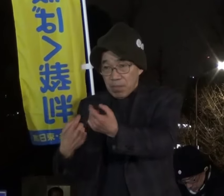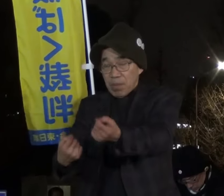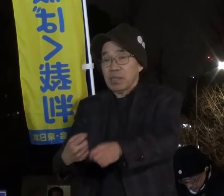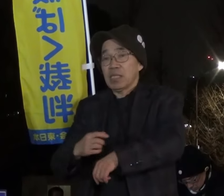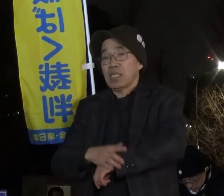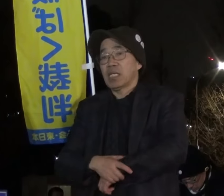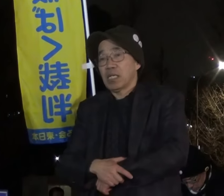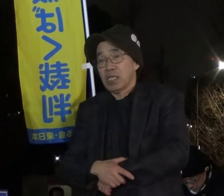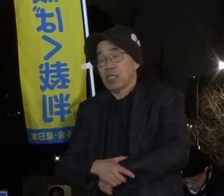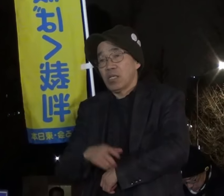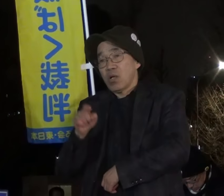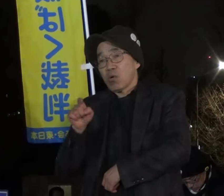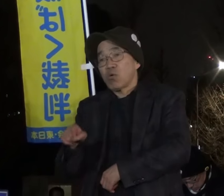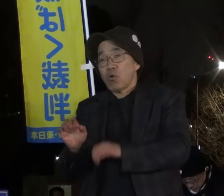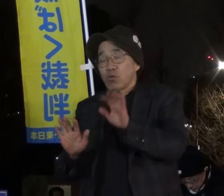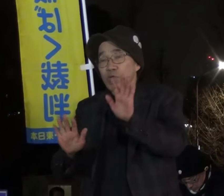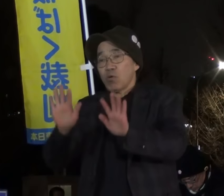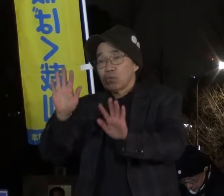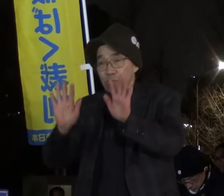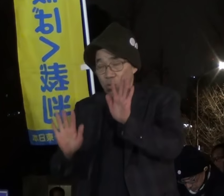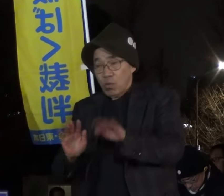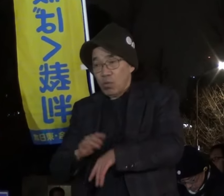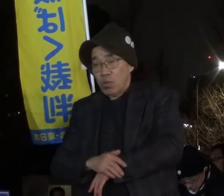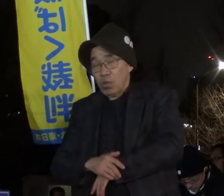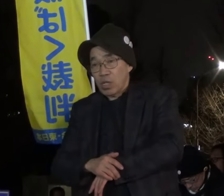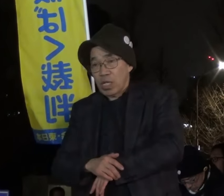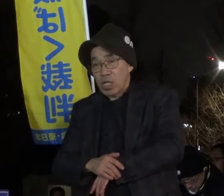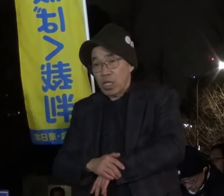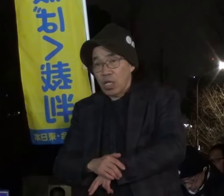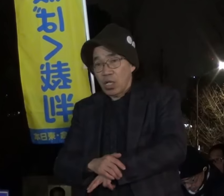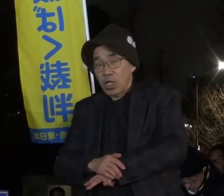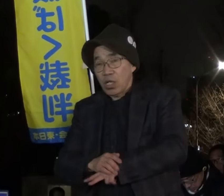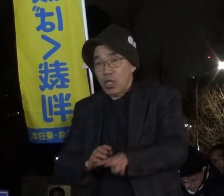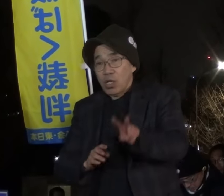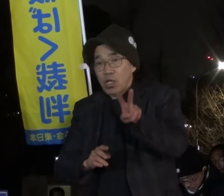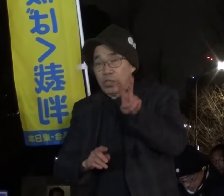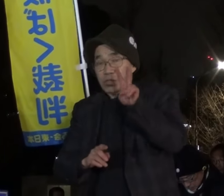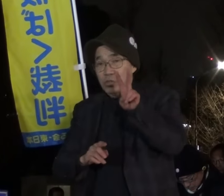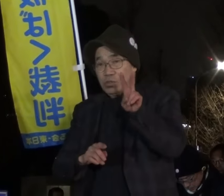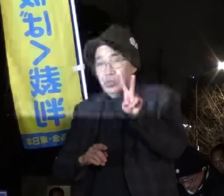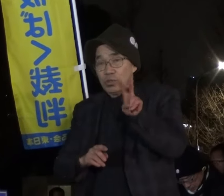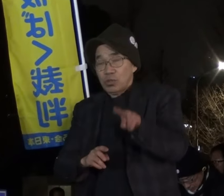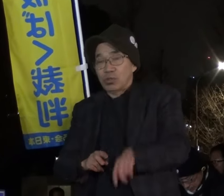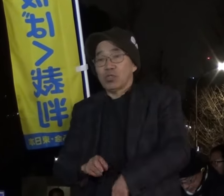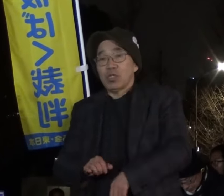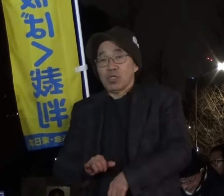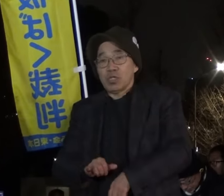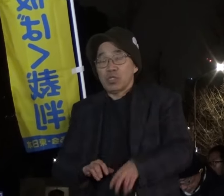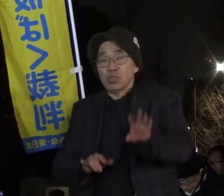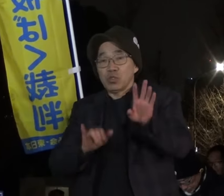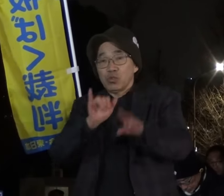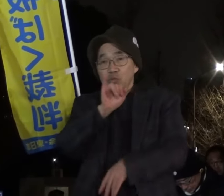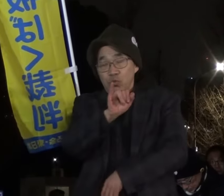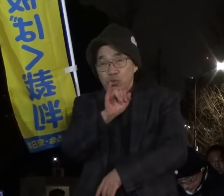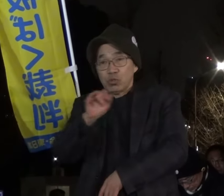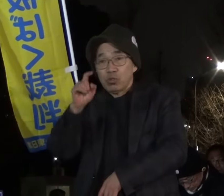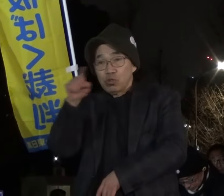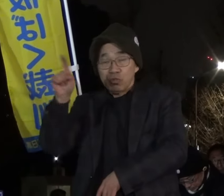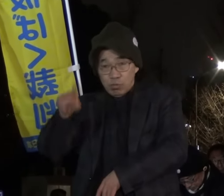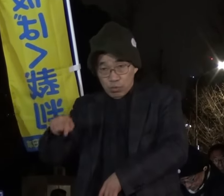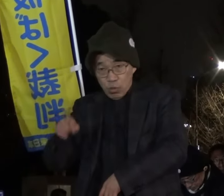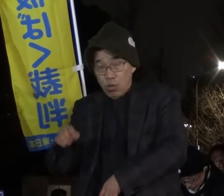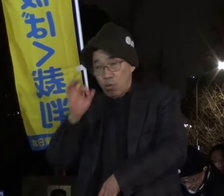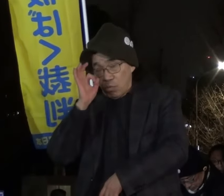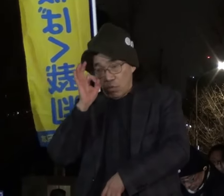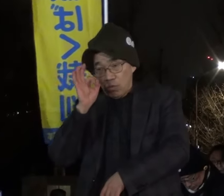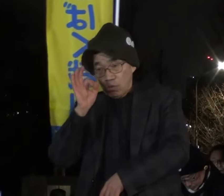つもこの様子を YouTube などで見てうちの中ではいつもこの様子だけは見る